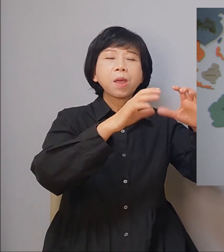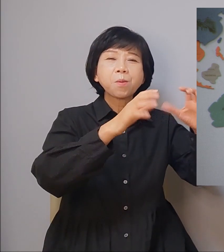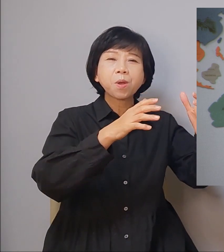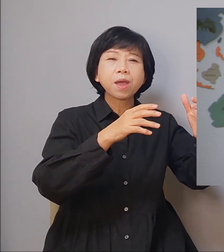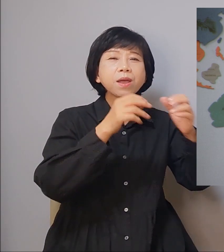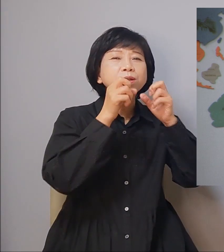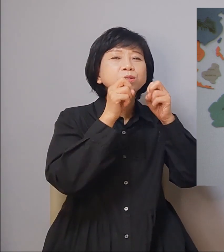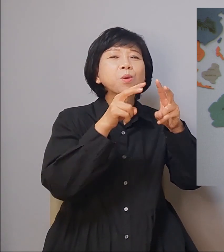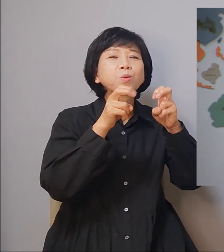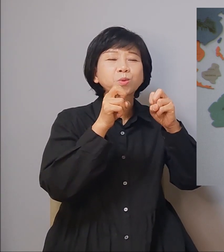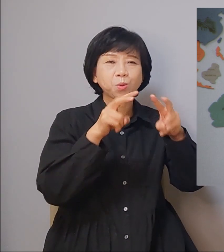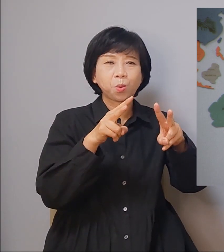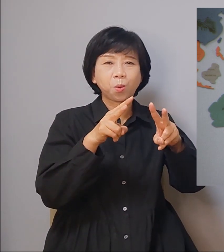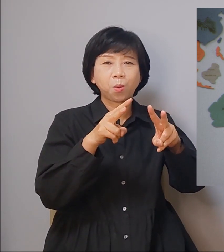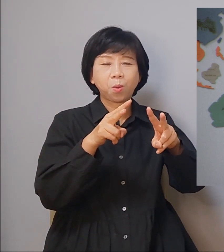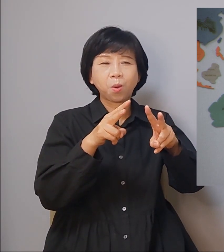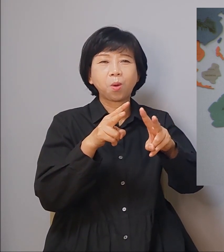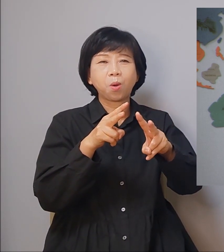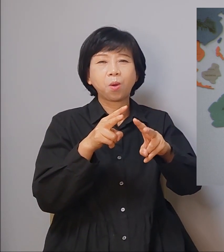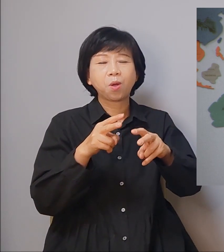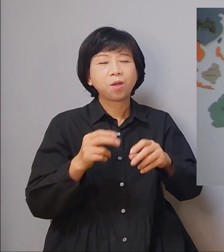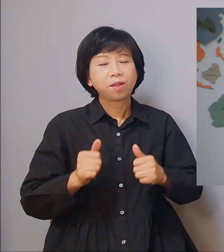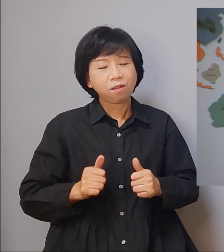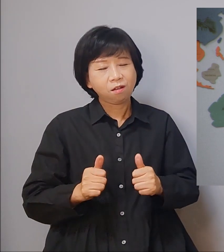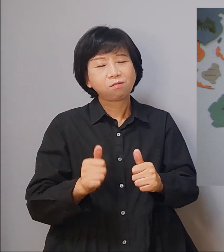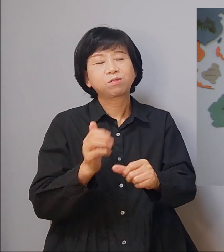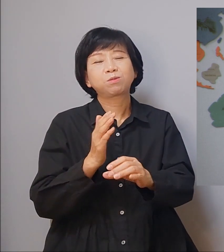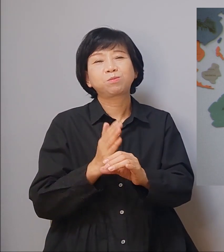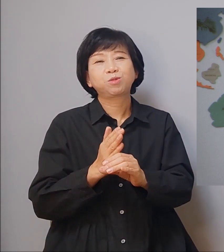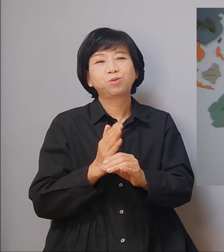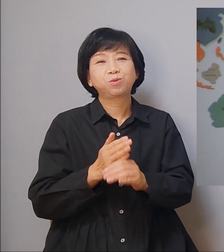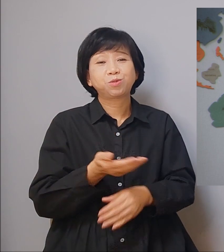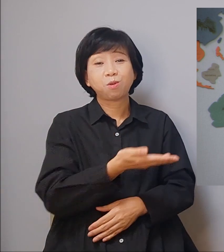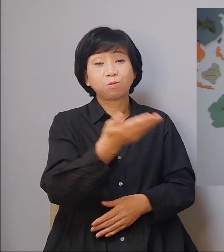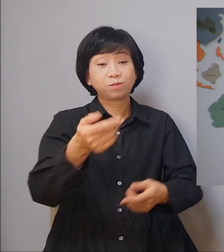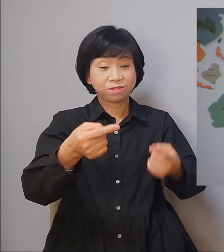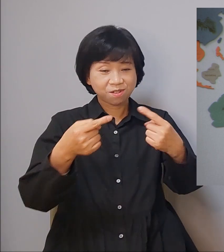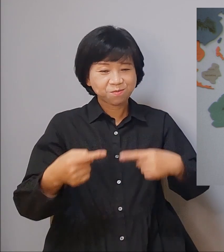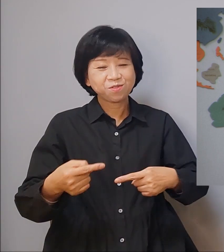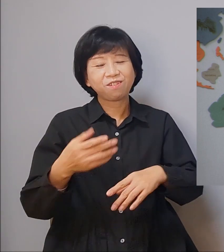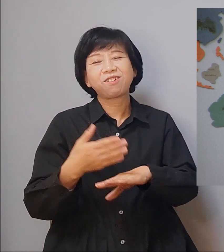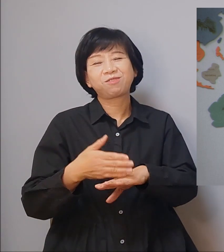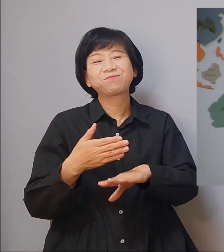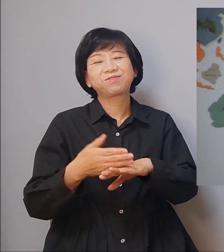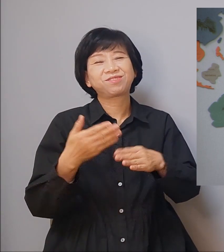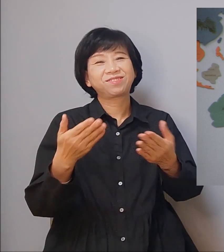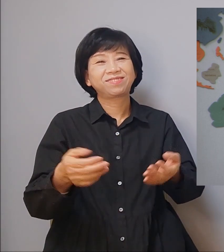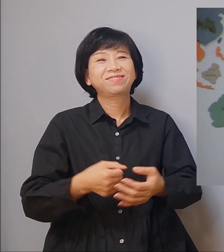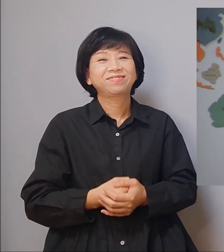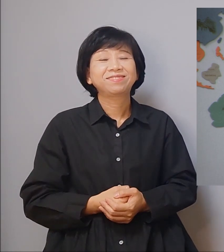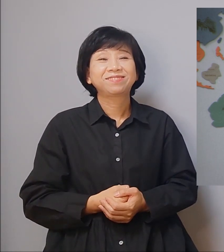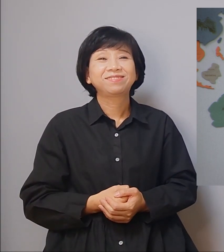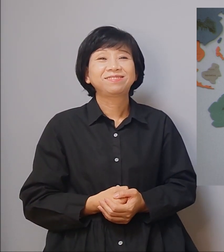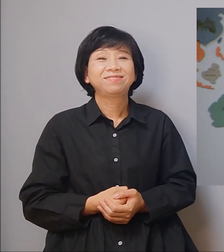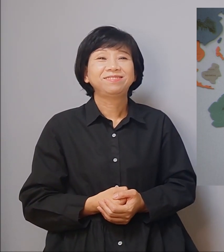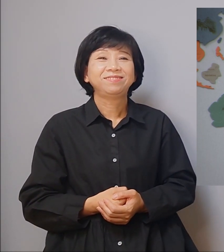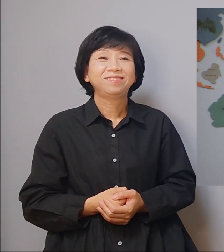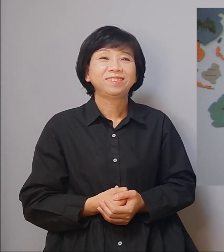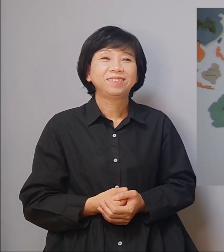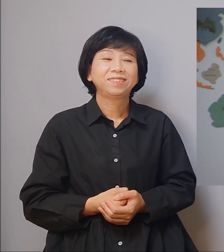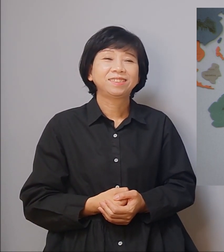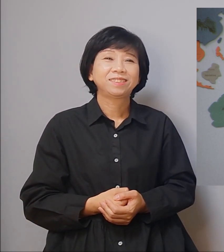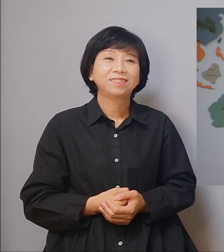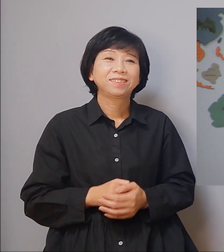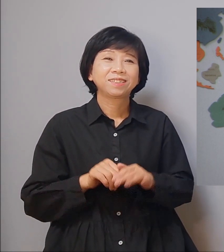교회 규모에 성도님들이 너무 많이 참여를 잘 하셔서 참 많은 분들을 돕고 있는데 이제 이